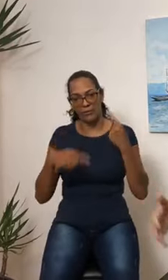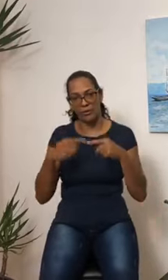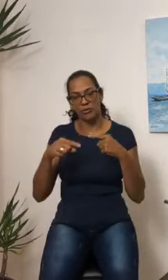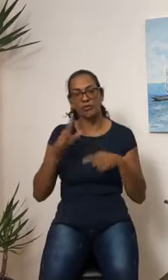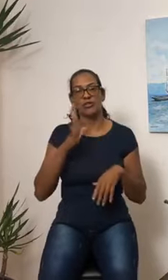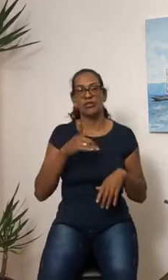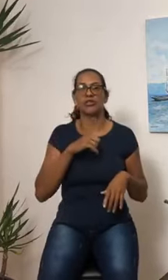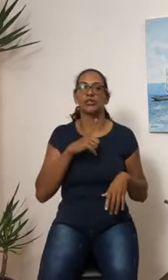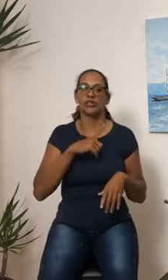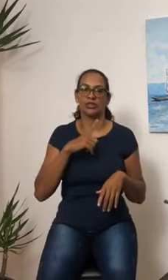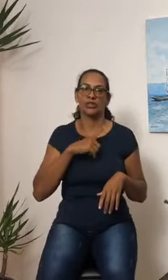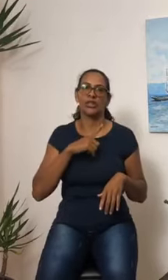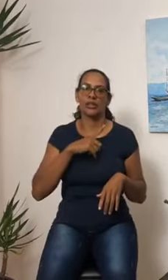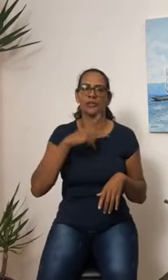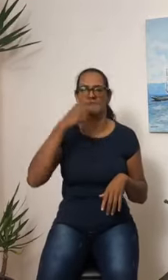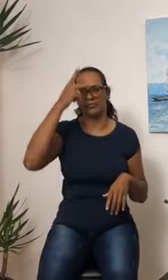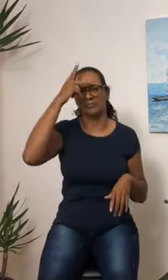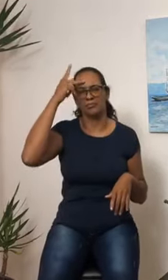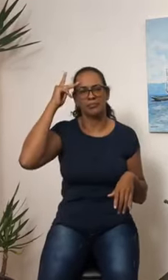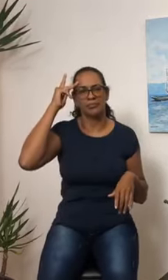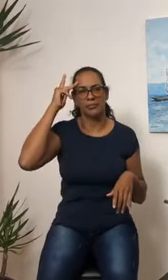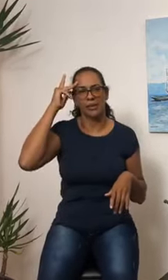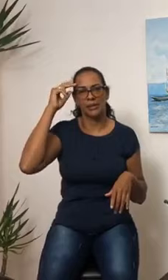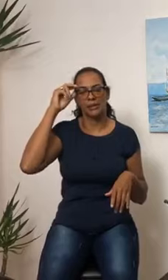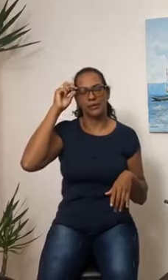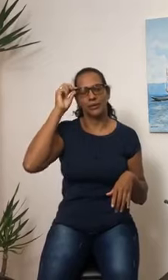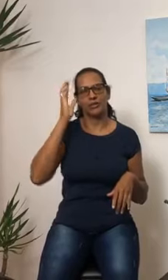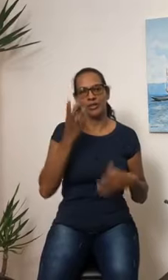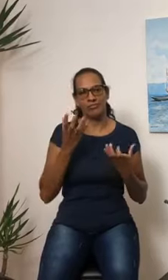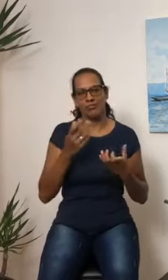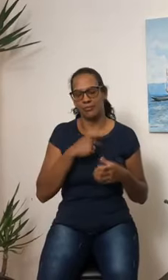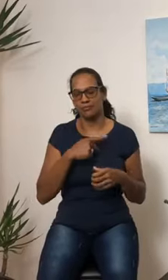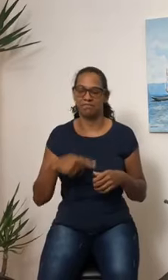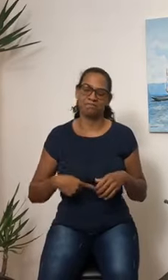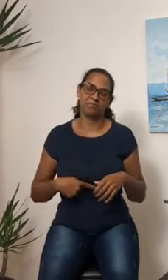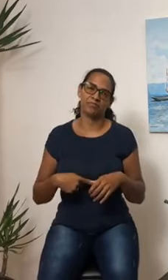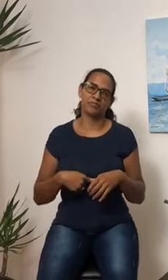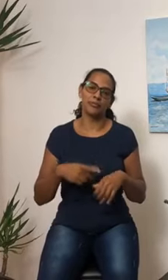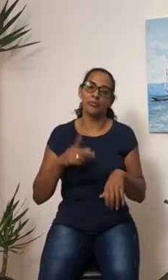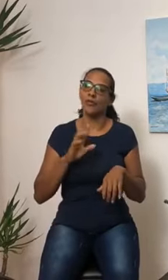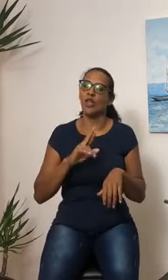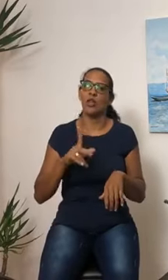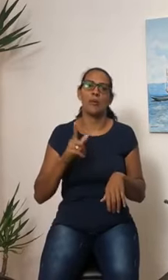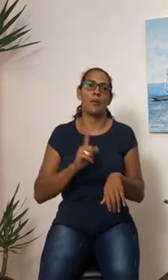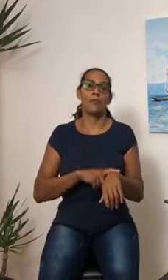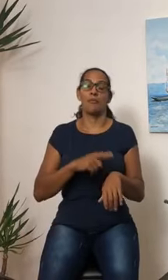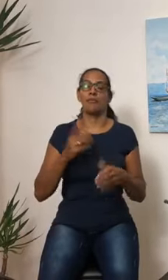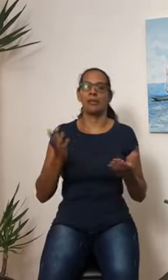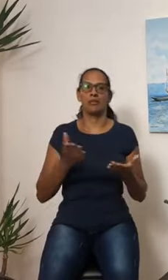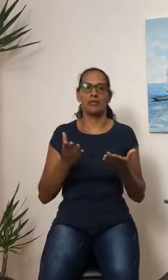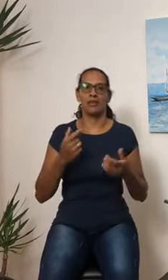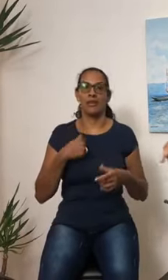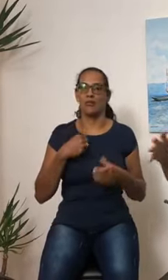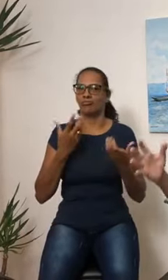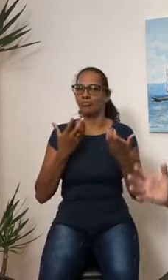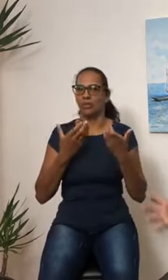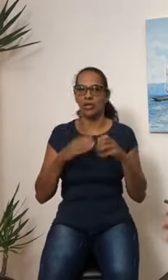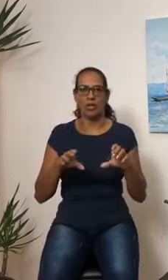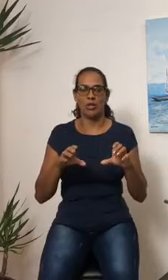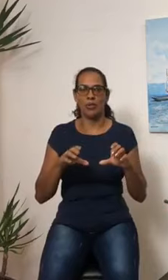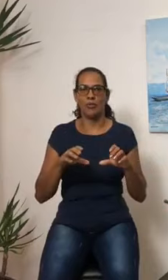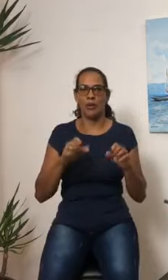declarados aí. Então, eu acho que não é o momento. Agora, é como eu digo, eu não quero voltar ao Executivo, agora, se for preciso